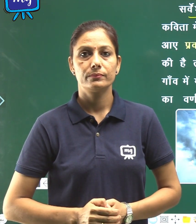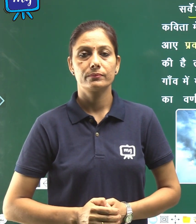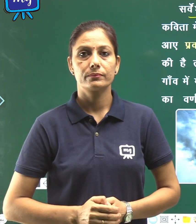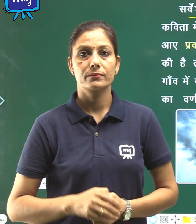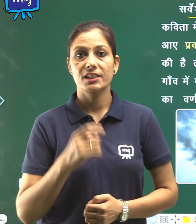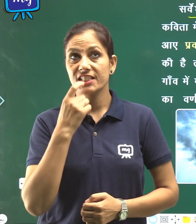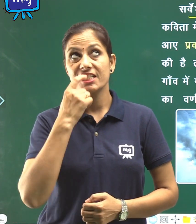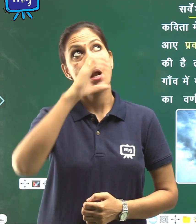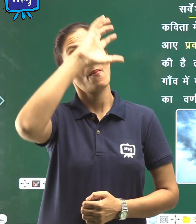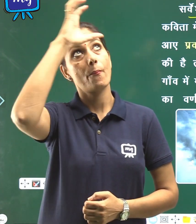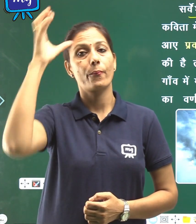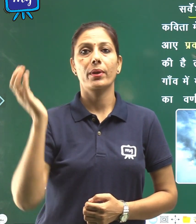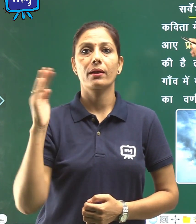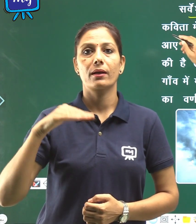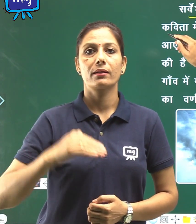मेघ आए